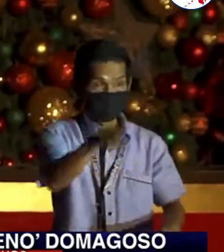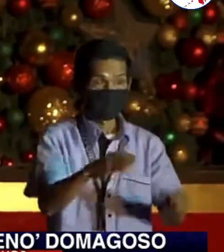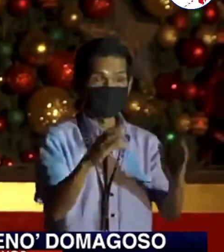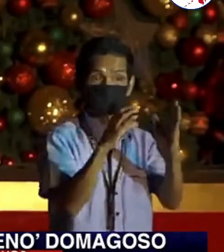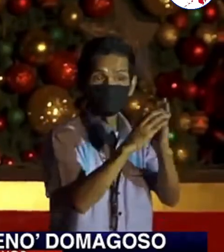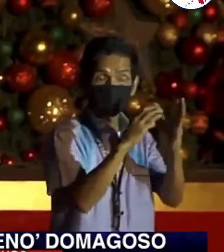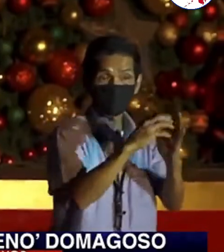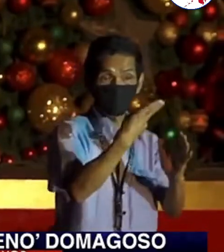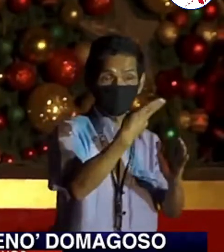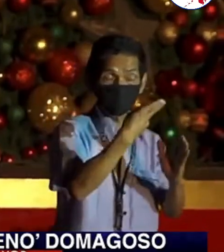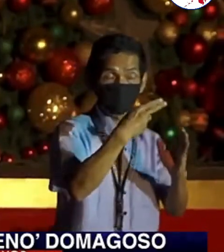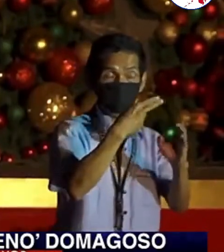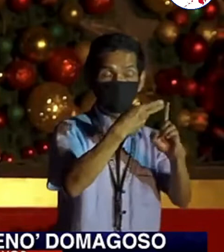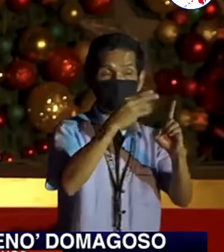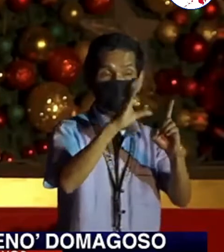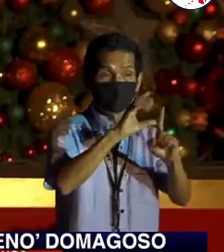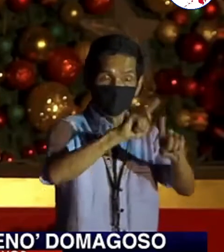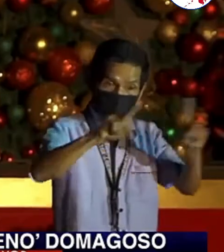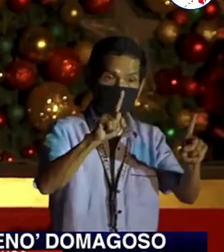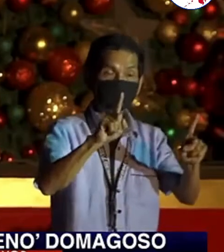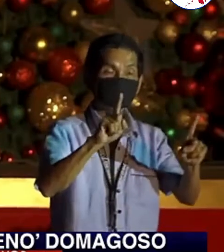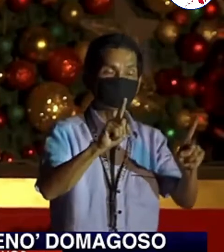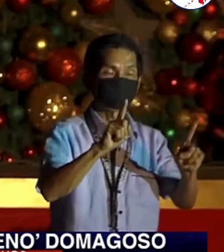Hall. Ngunit,